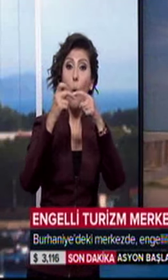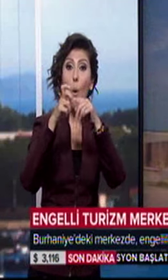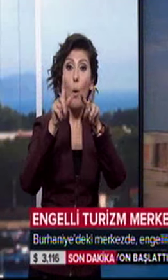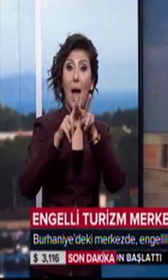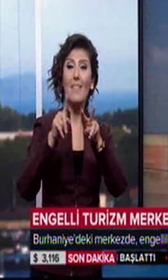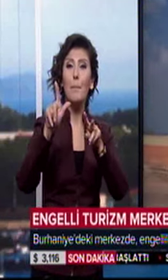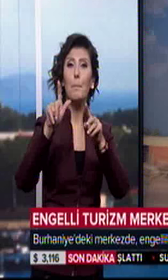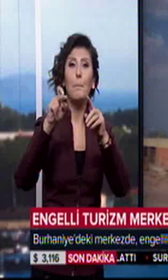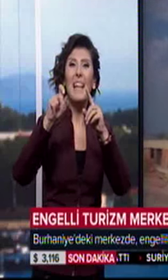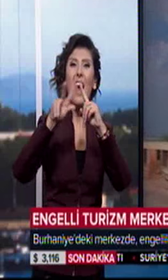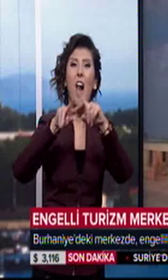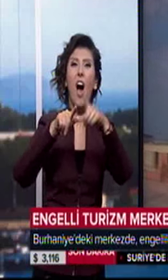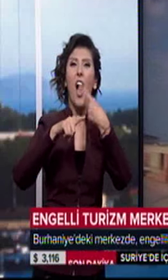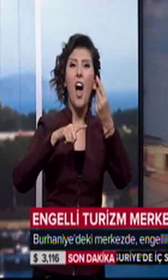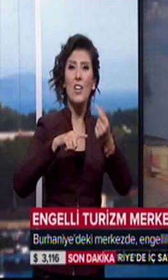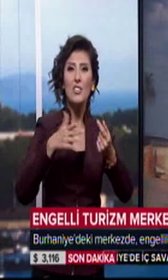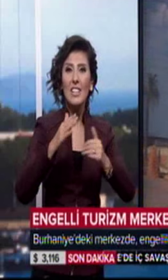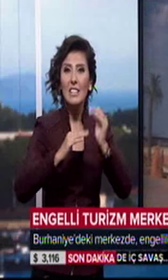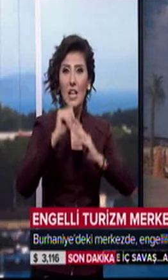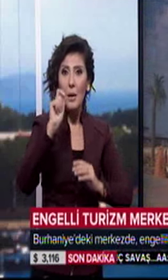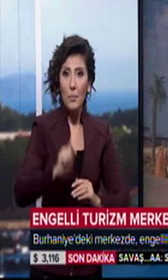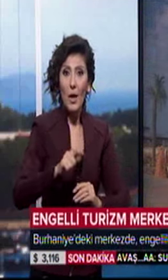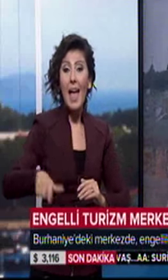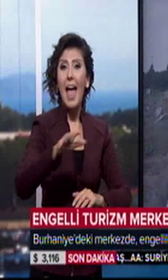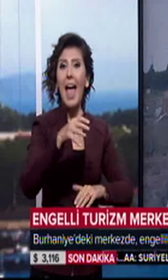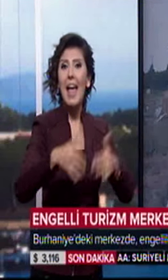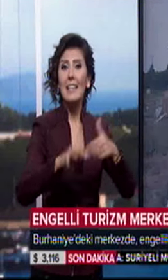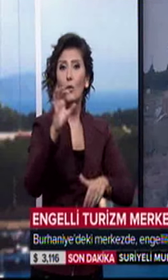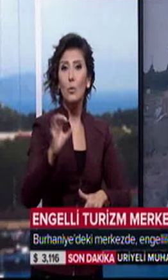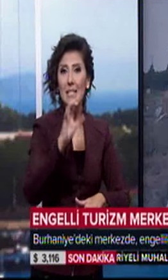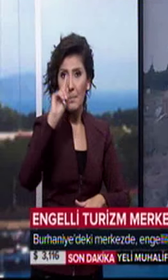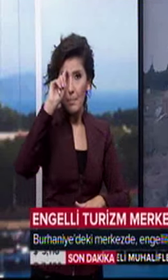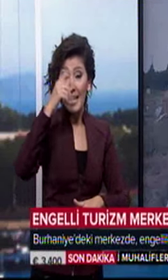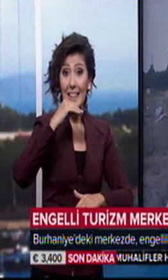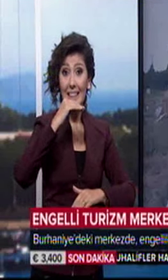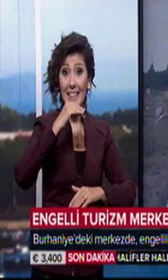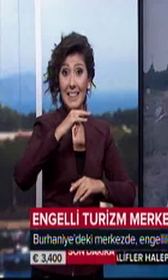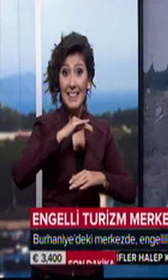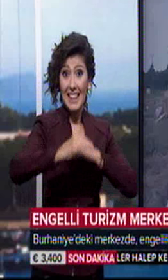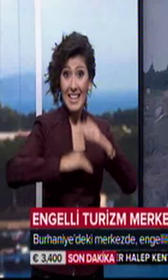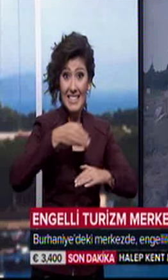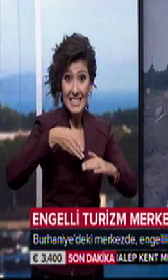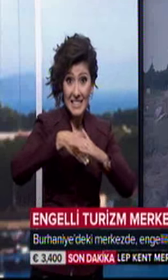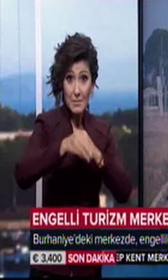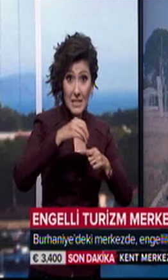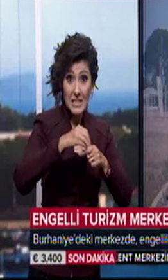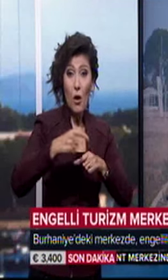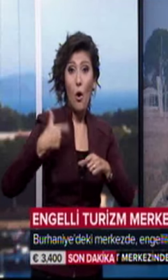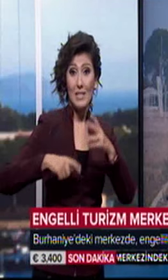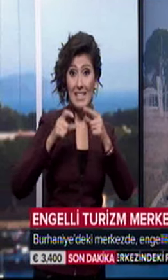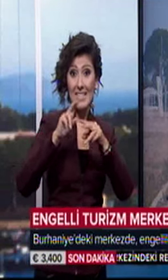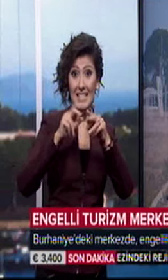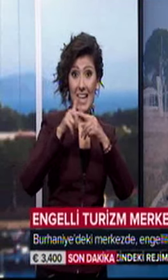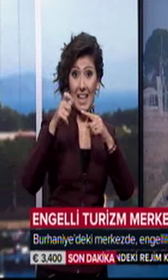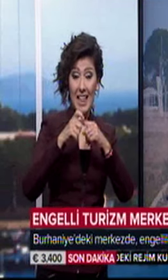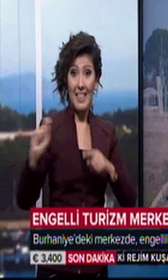üzerinde inşa edilen Burhaniye Engelli Turizm Merkezi'nde denize girebilmek için özel iskele, tenis kortları, yürüyüş alanları